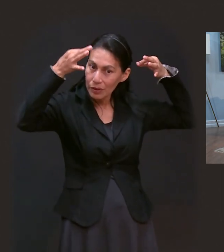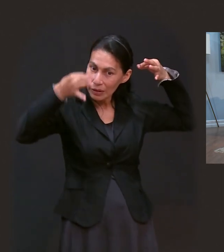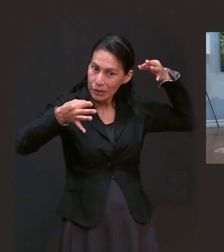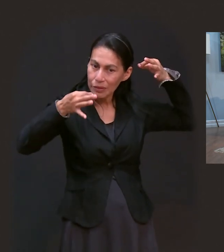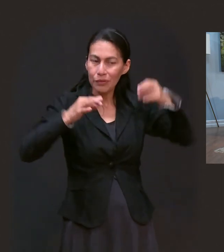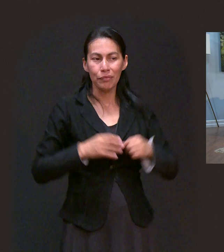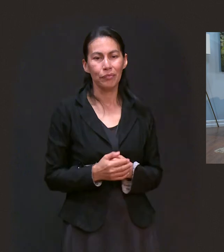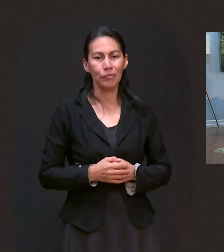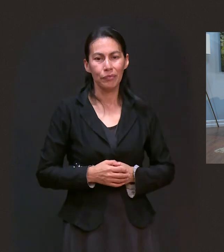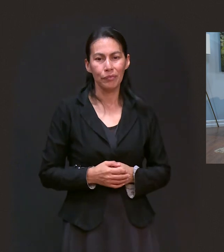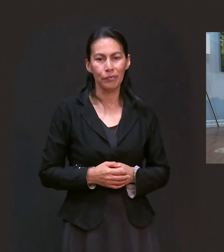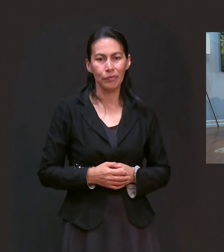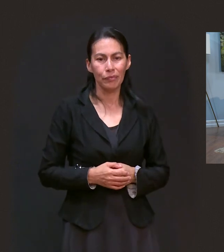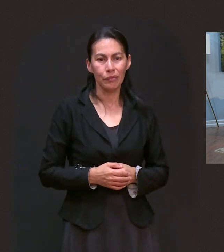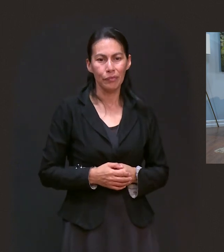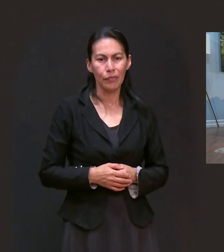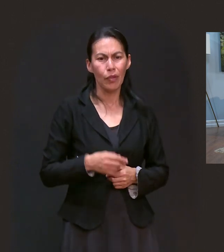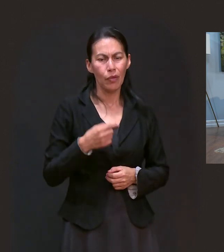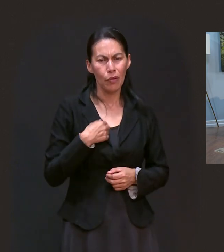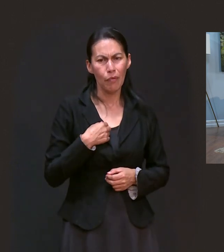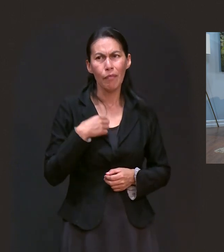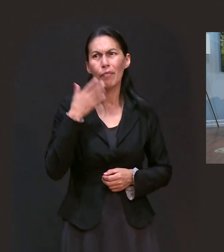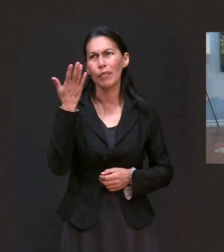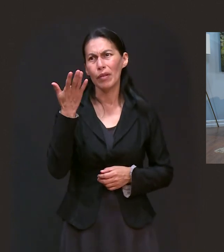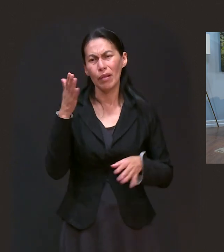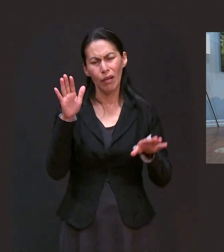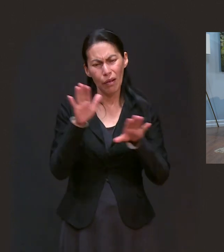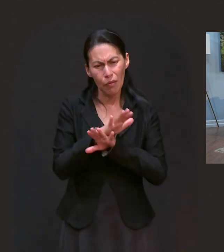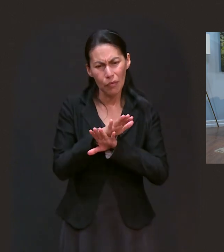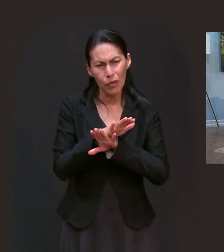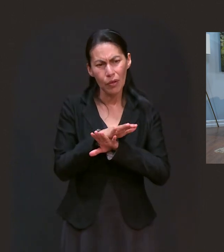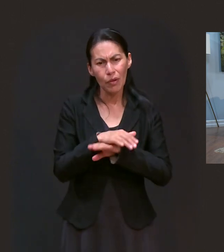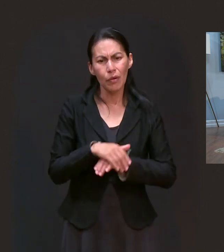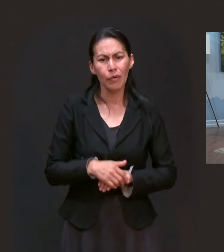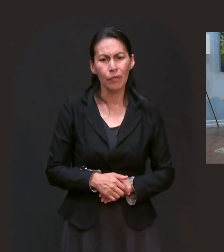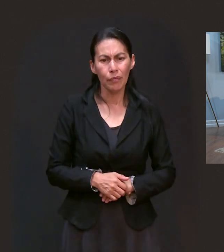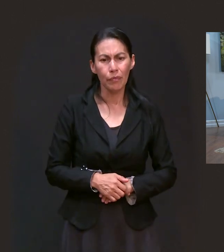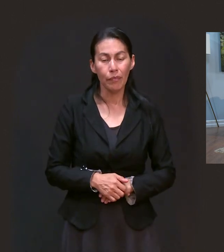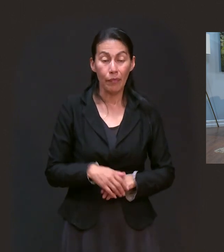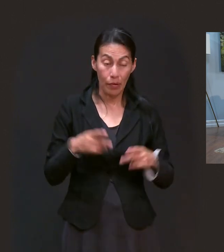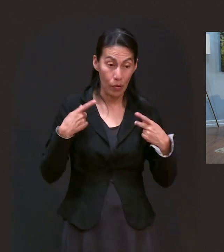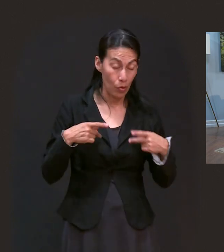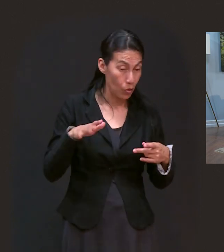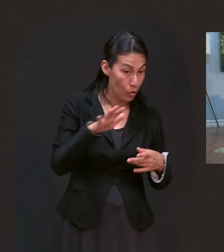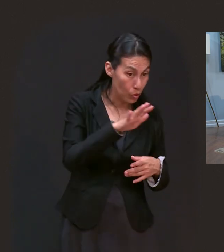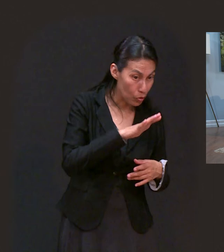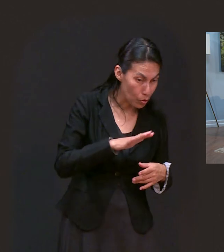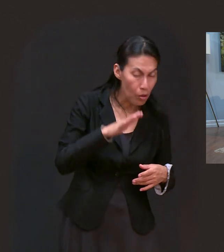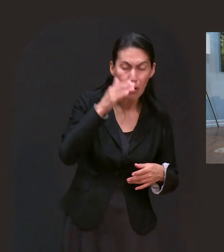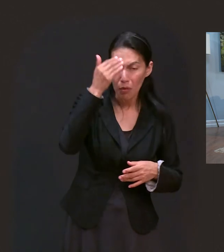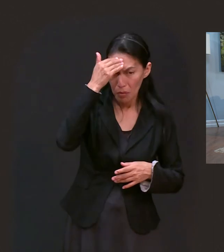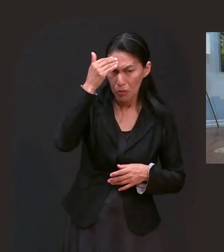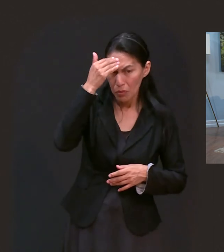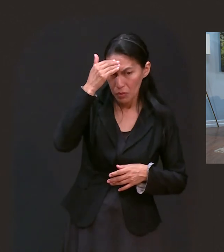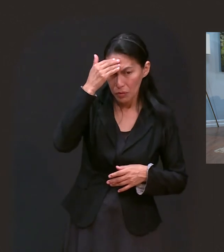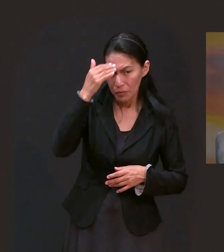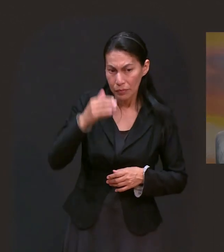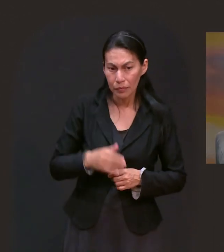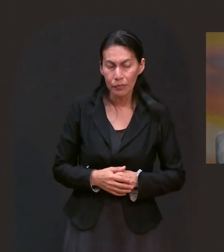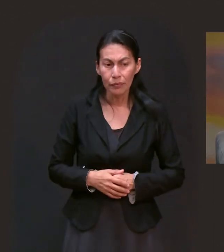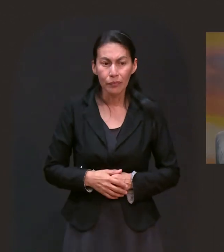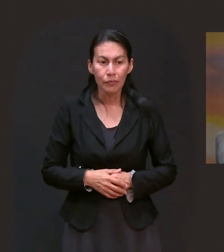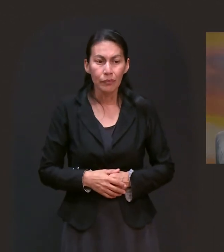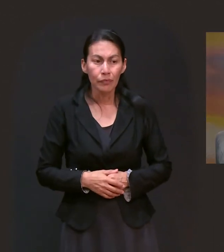graduando en el último año pedí una una rotación y allí conocí a todo el